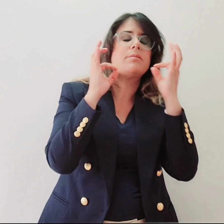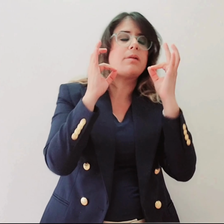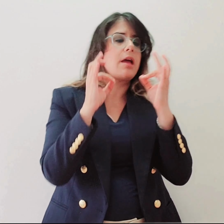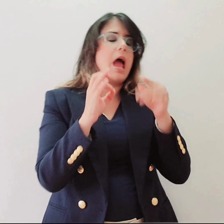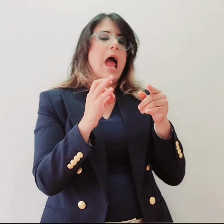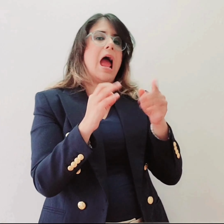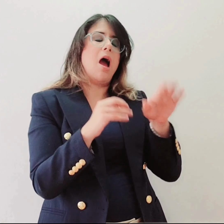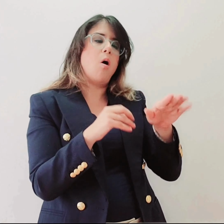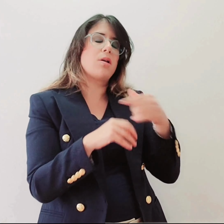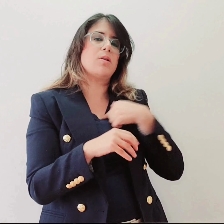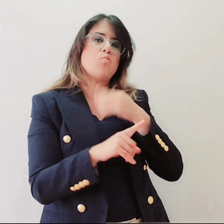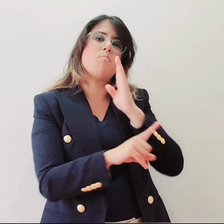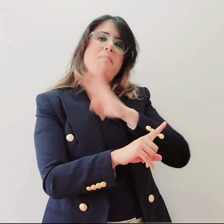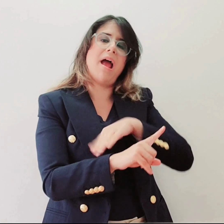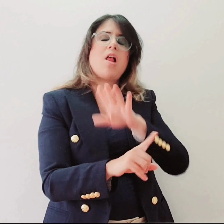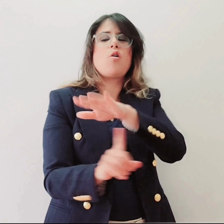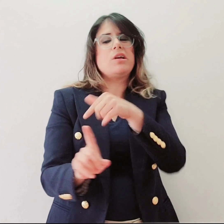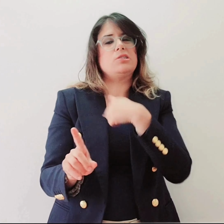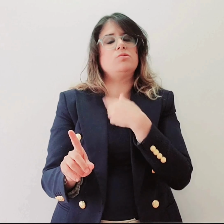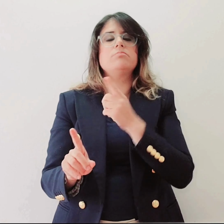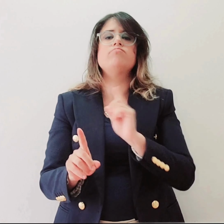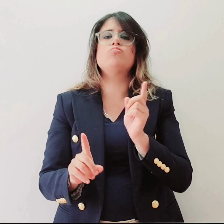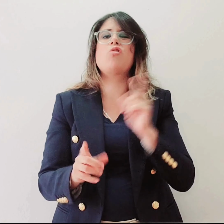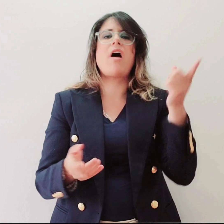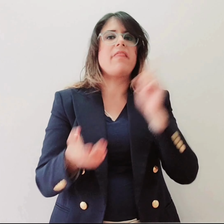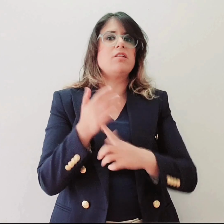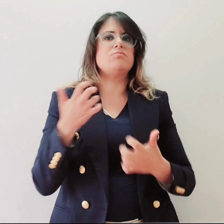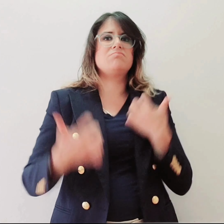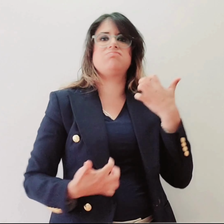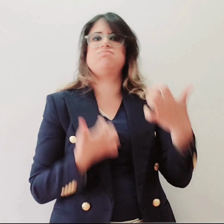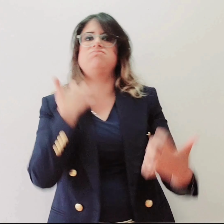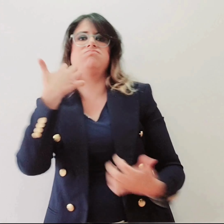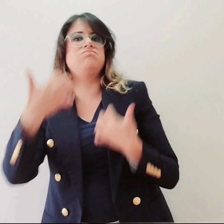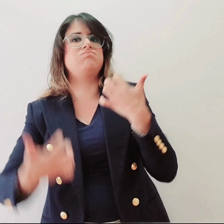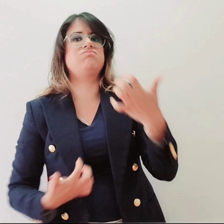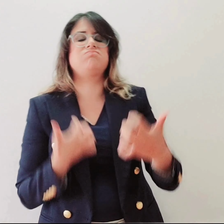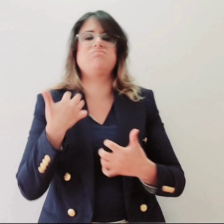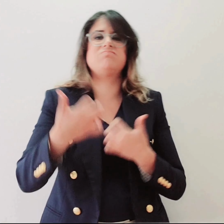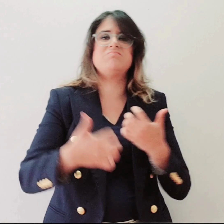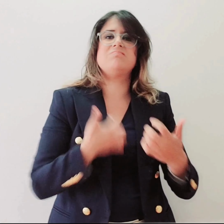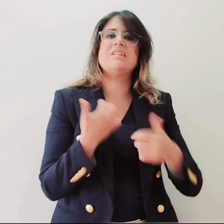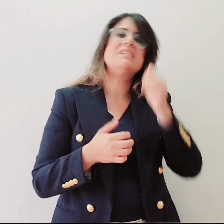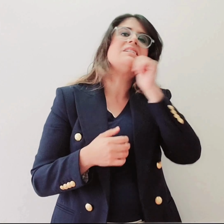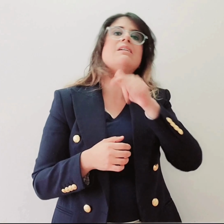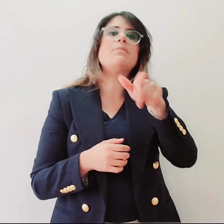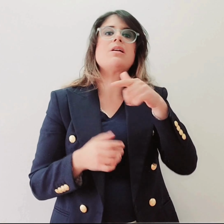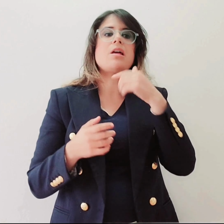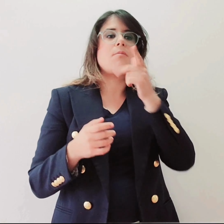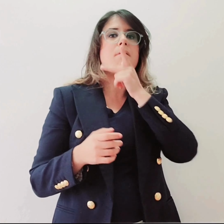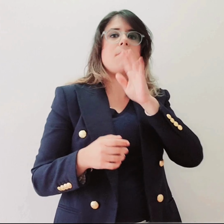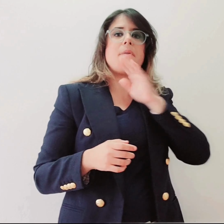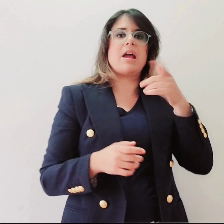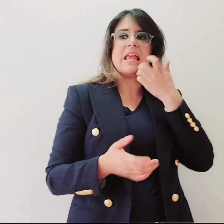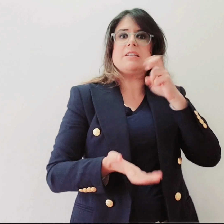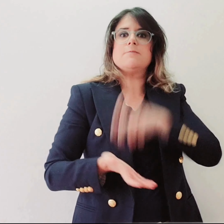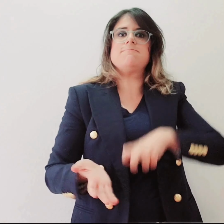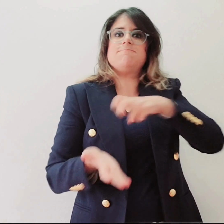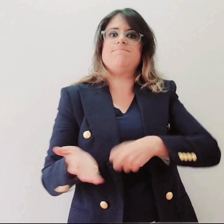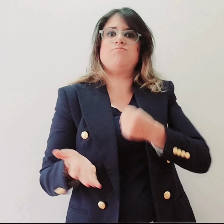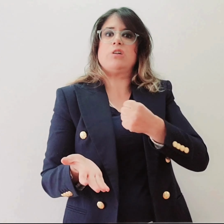pensativos, analíticos de qué pudimos haber hecho mejor. Y muchas veces hasta nos ponemos el pie nosotros mismos, ¿no? Porque queremos tanto disciplinar que nos vamos